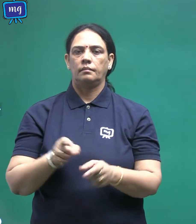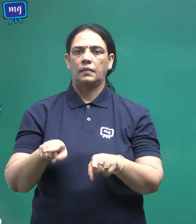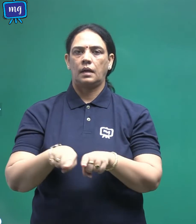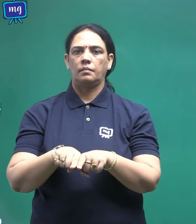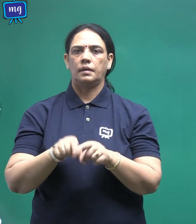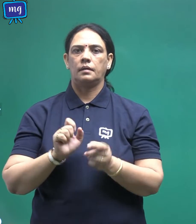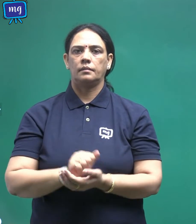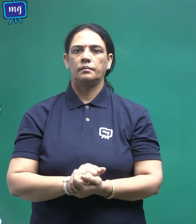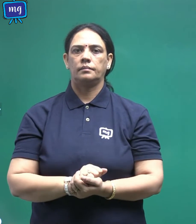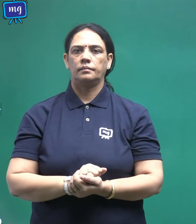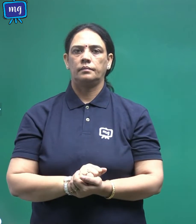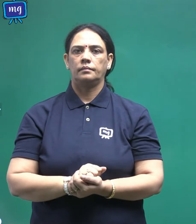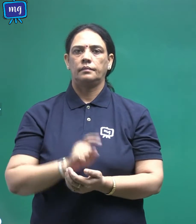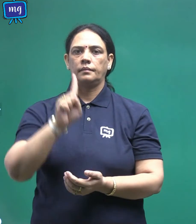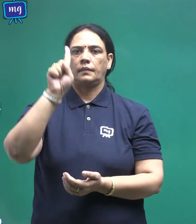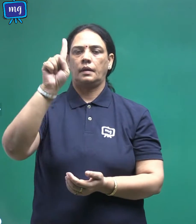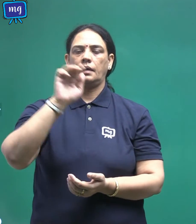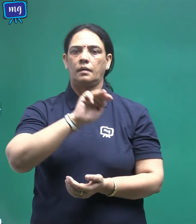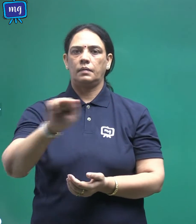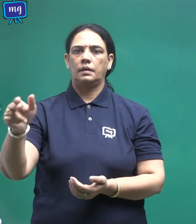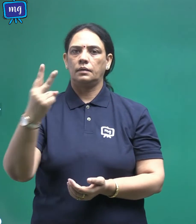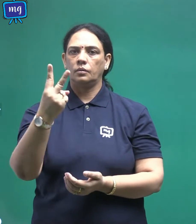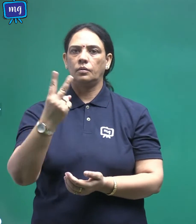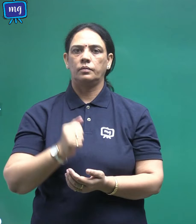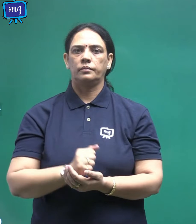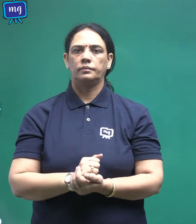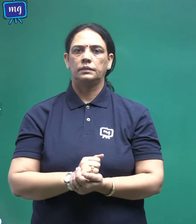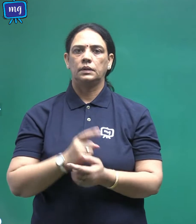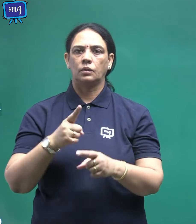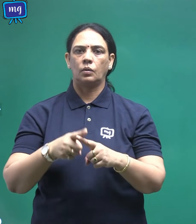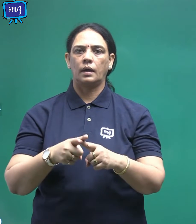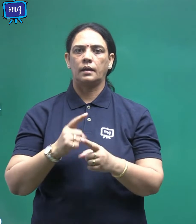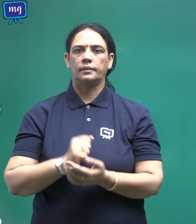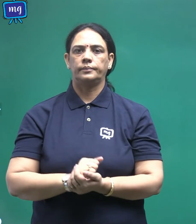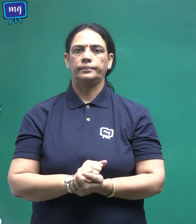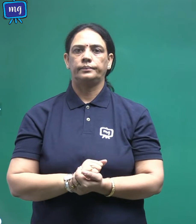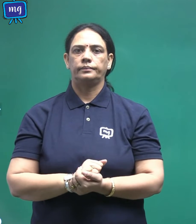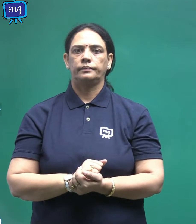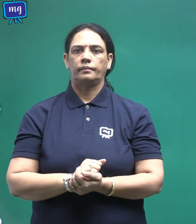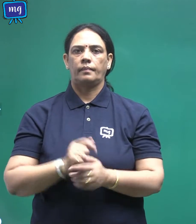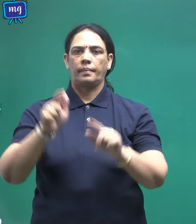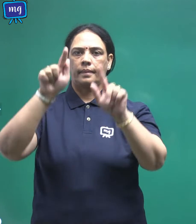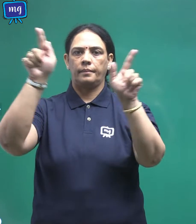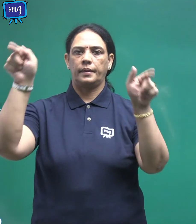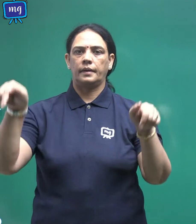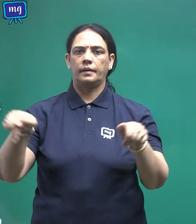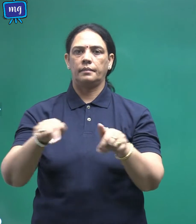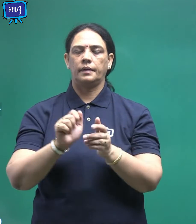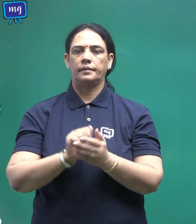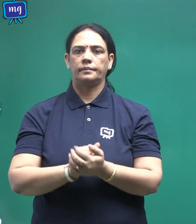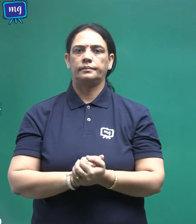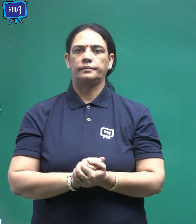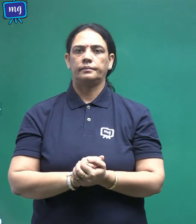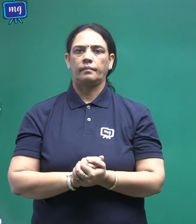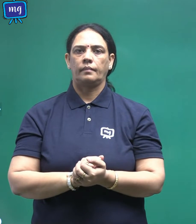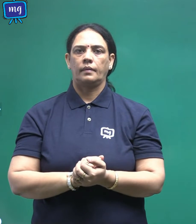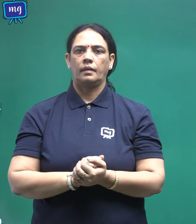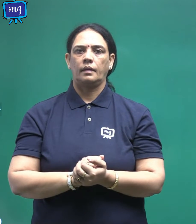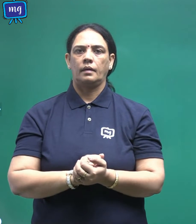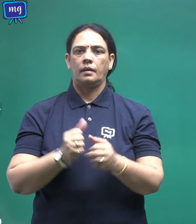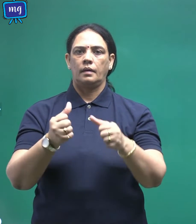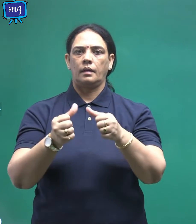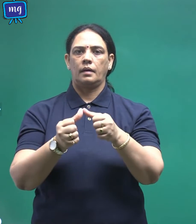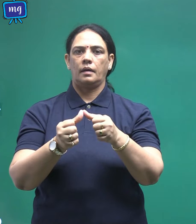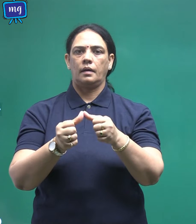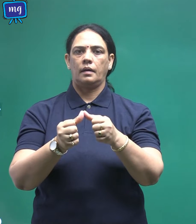बराबर 1/2 गुणा ब्रैकेट में a + b